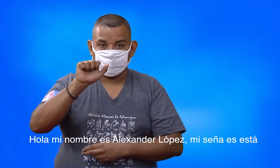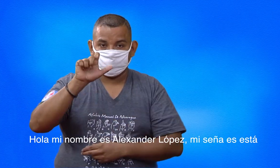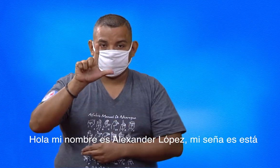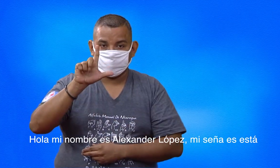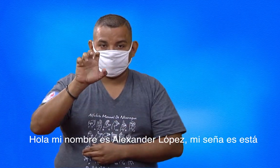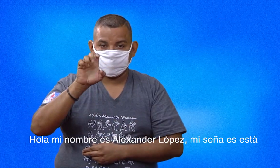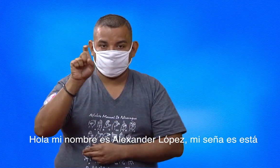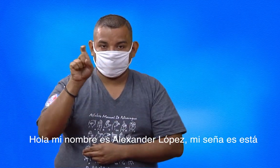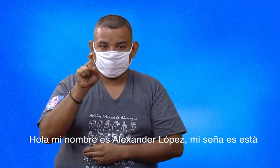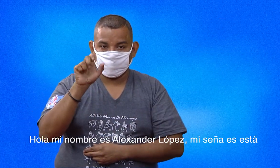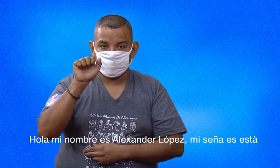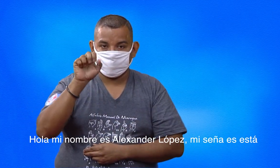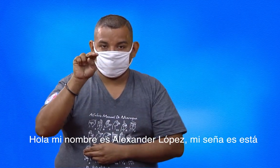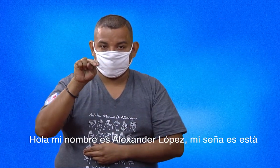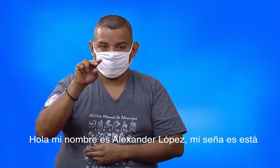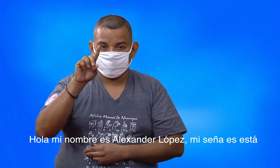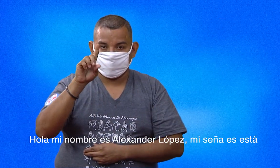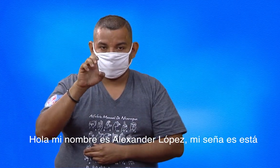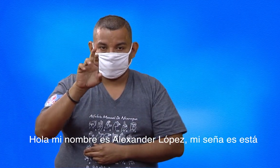Mi nombre es Alexander